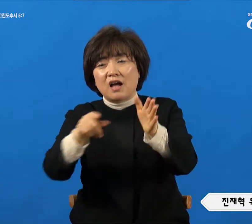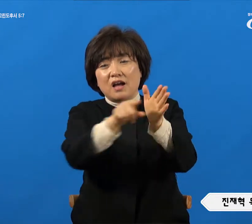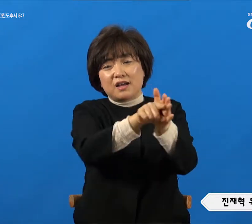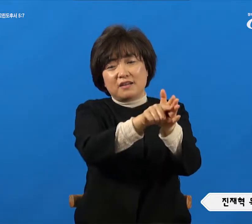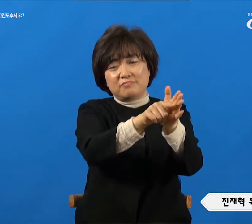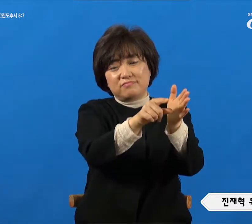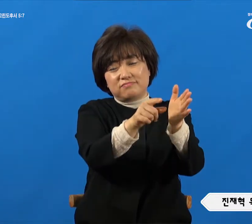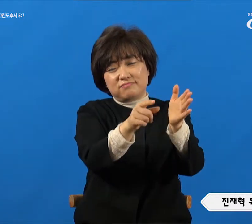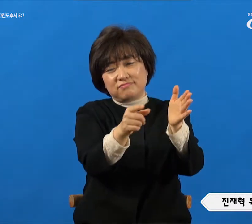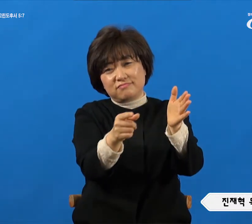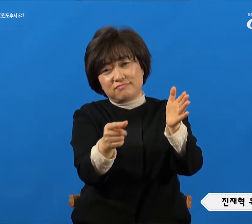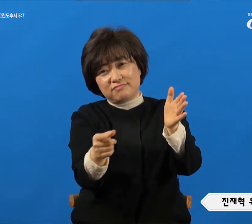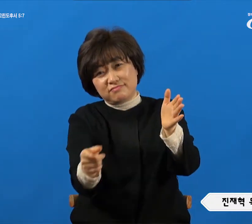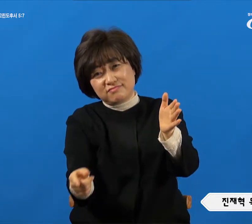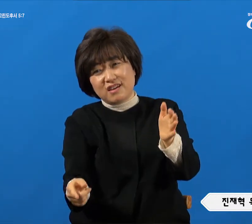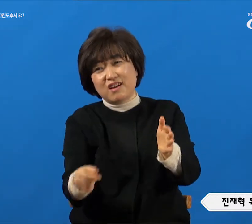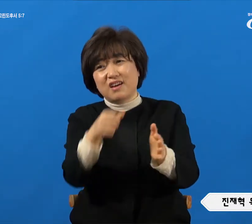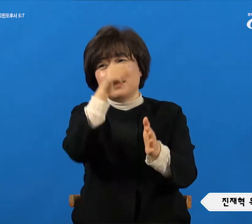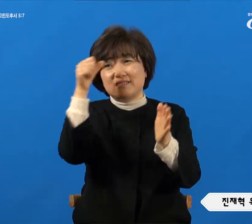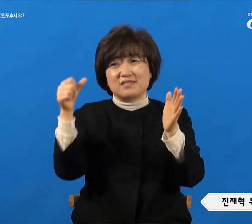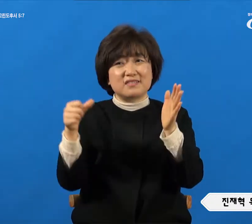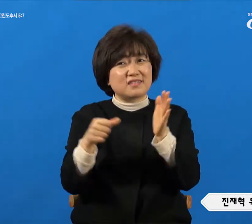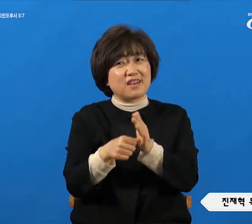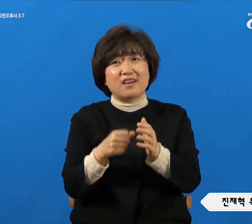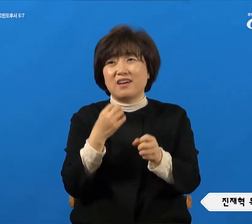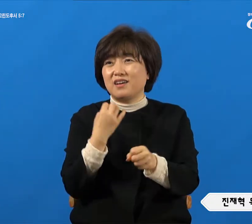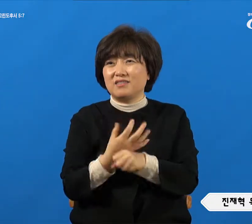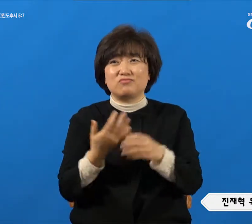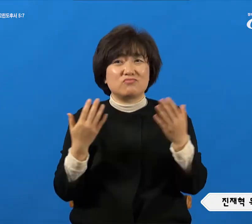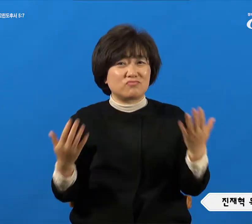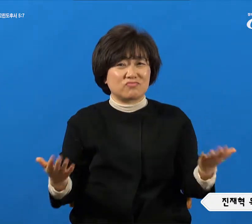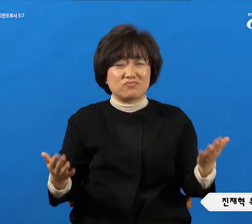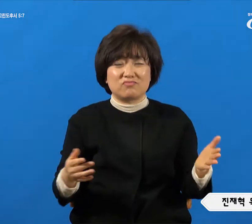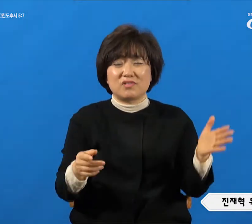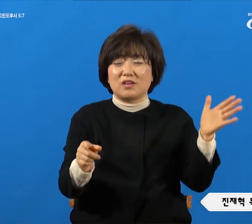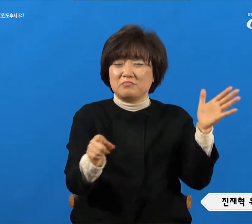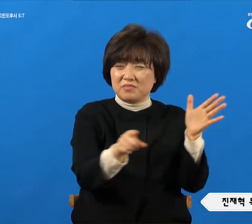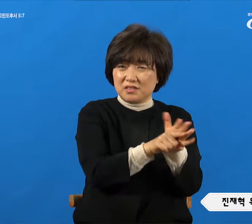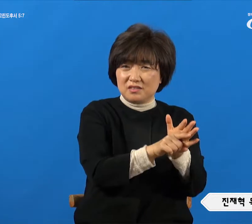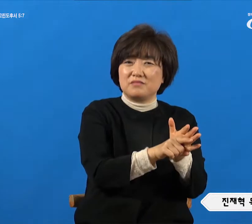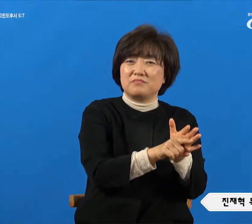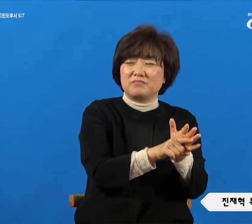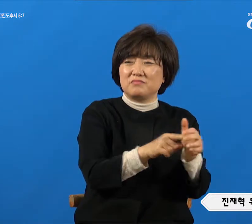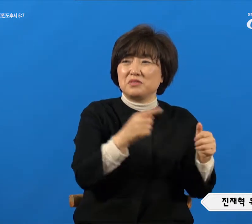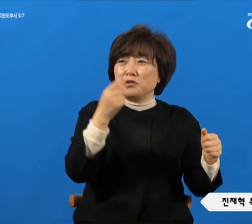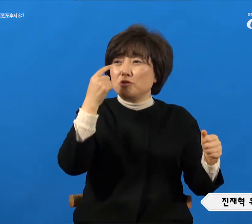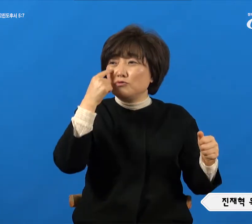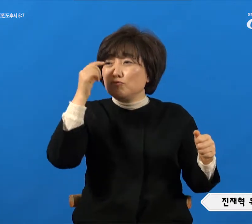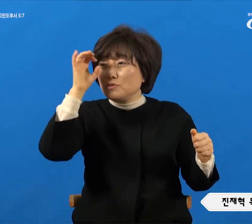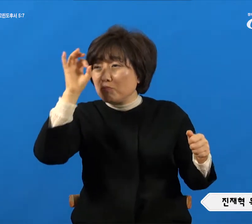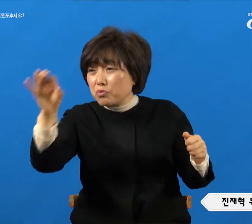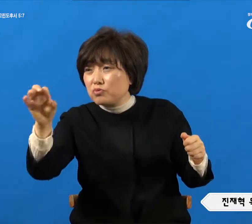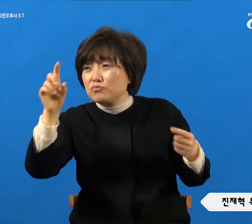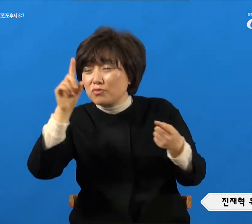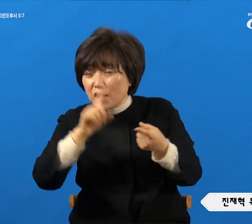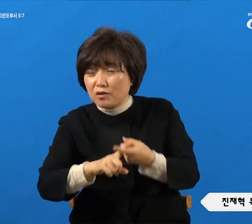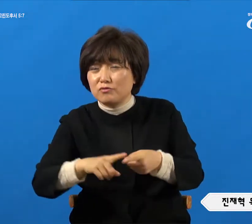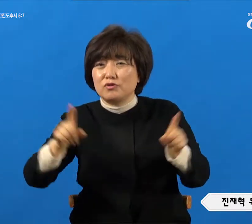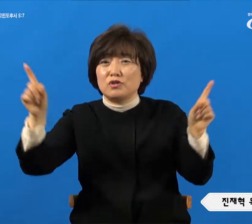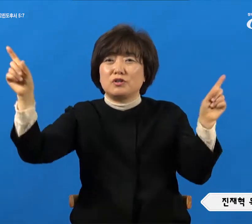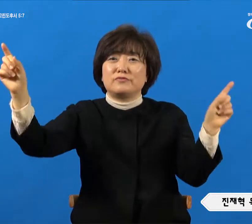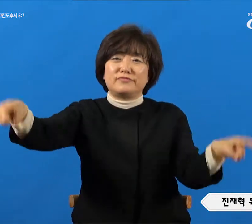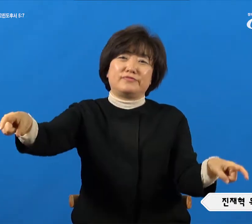수 없구나. 인생이 이런 것인가. 믿음은 믿음대로, 또 눈에 보이는 것은 눈에 보이는